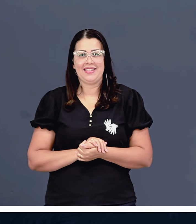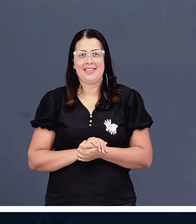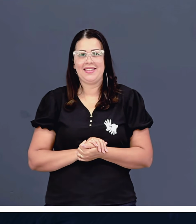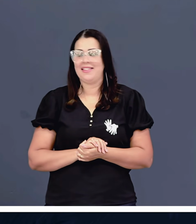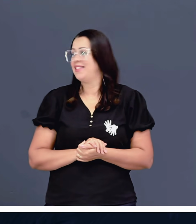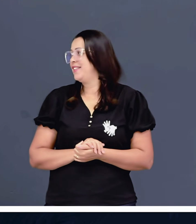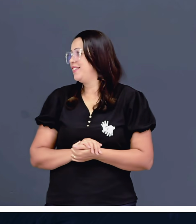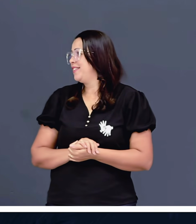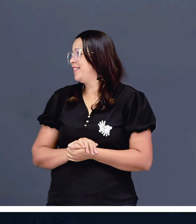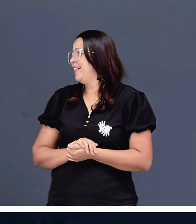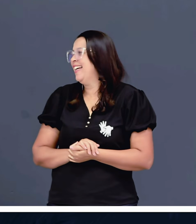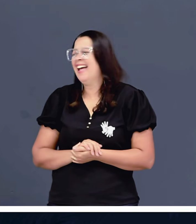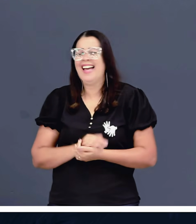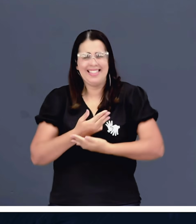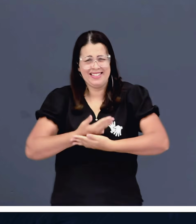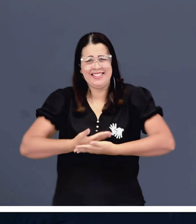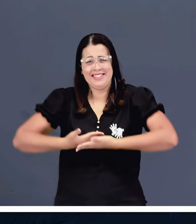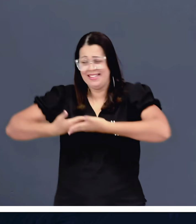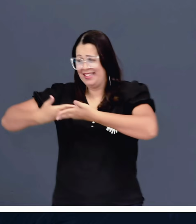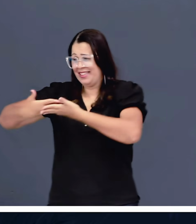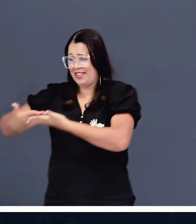Segure ele na sua mão.